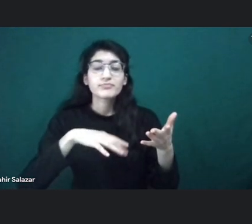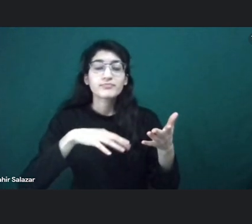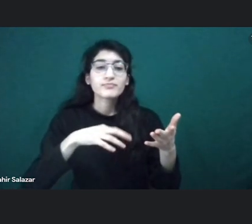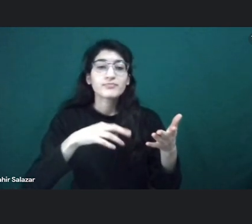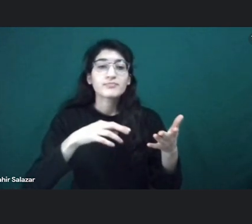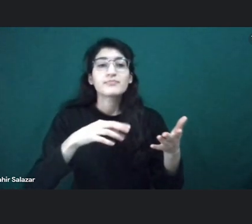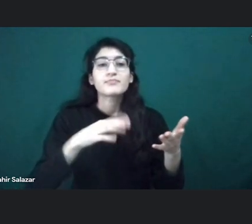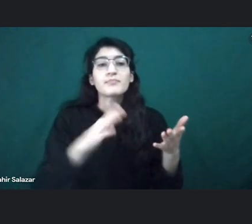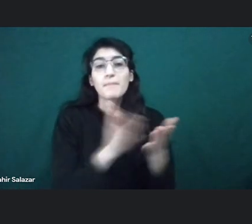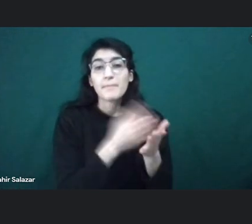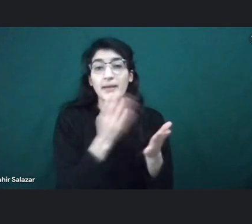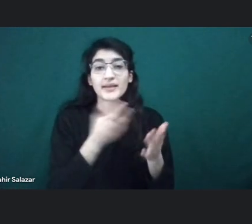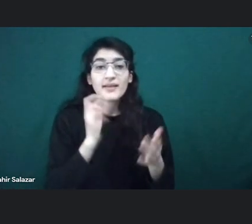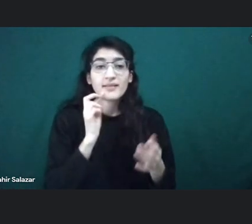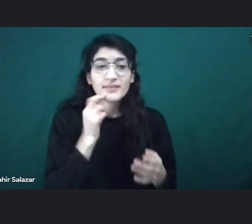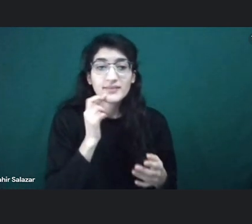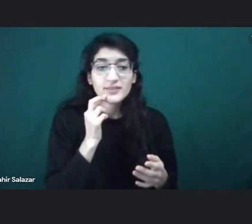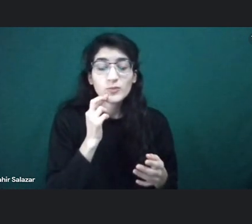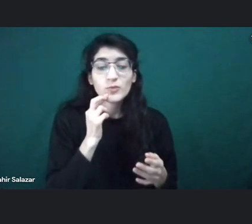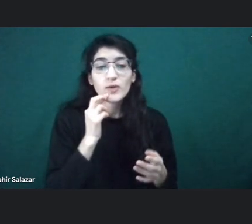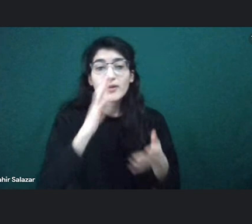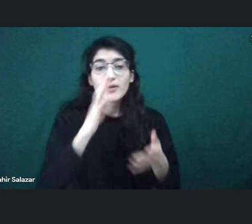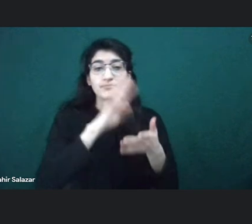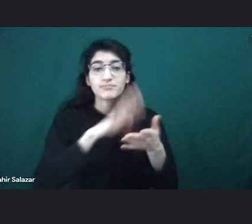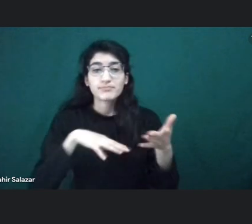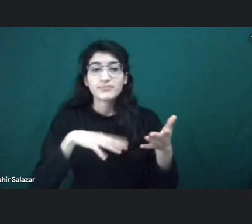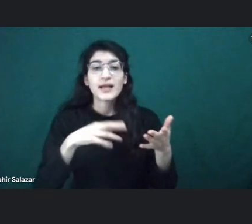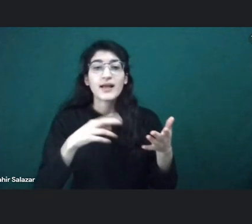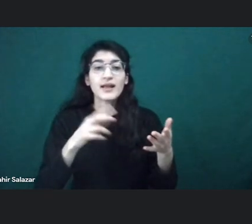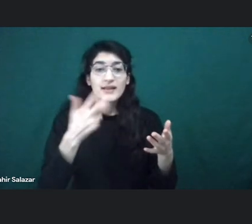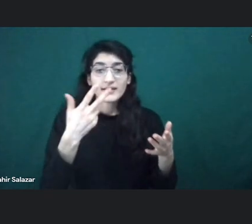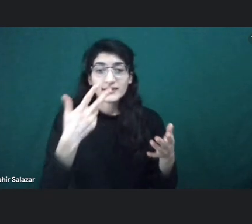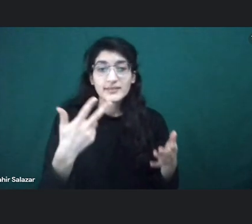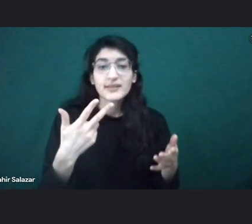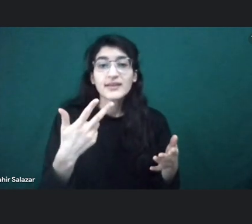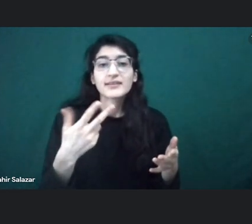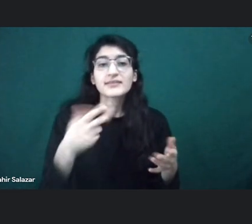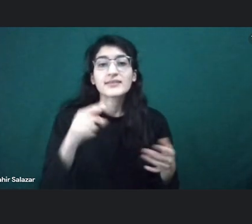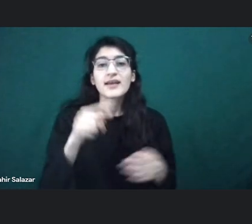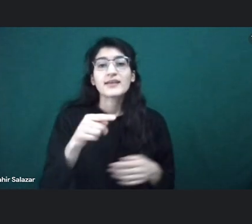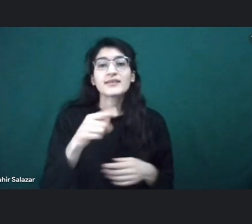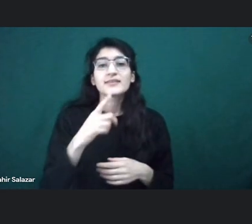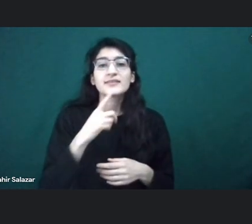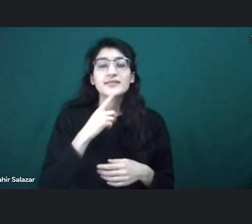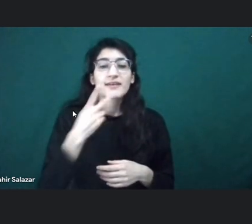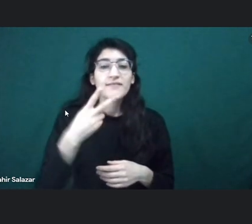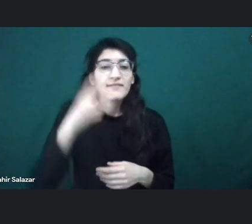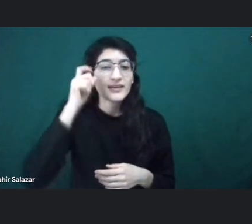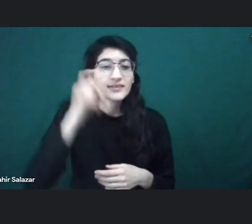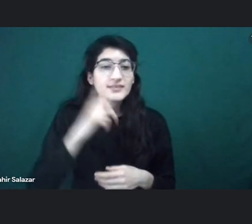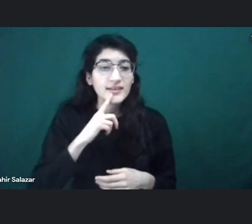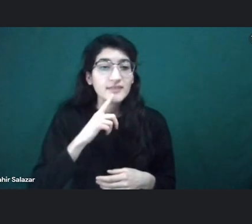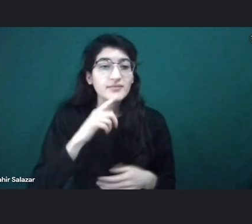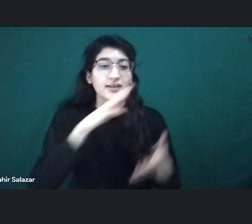of ICT Adoption in TVT. ¿Qué sería esto? Tabla 3, ¿cómo se traduce ese